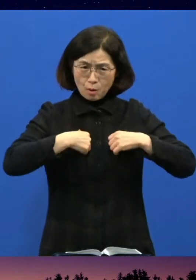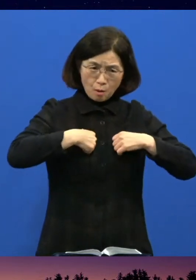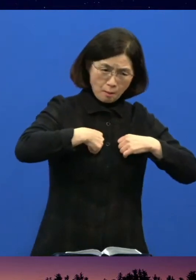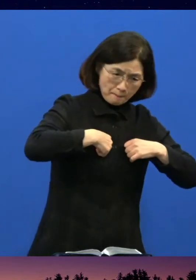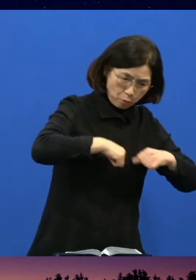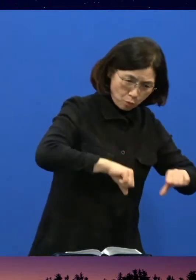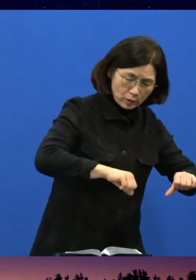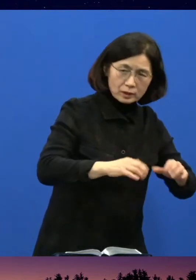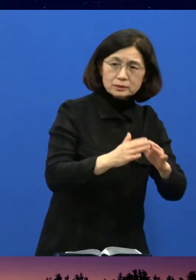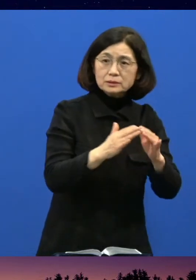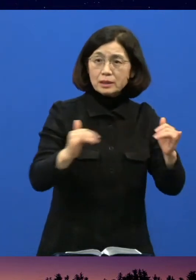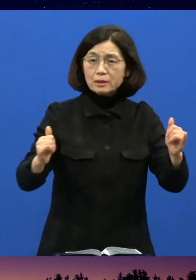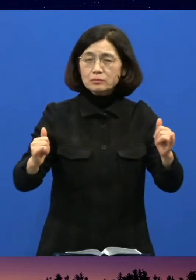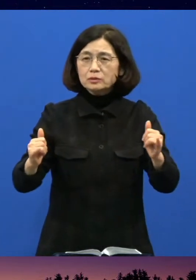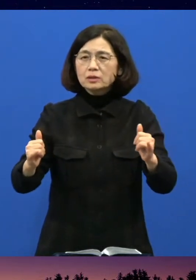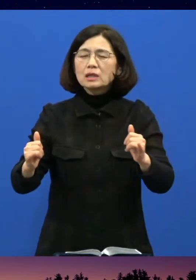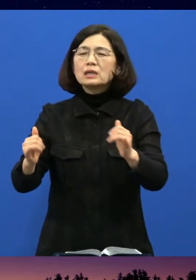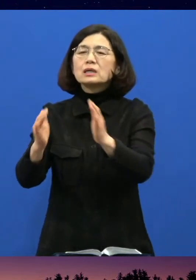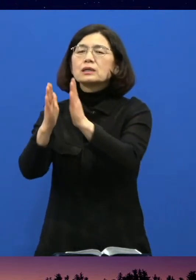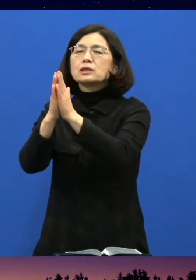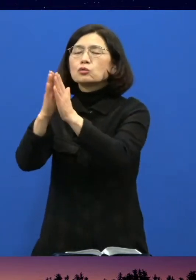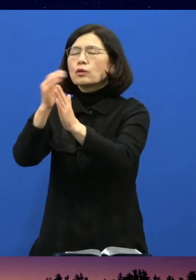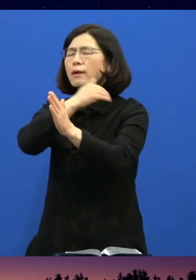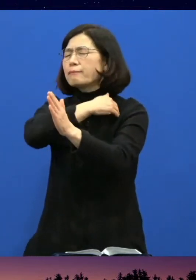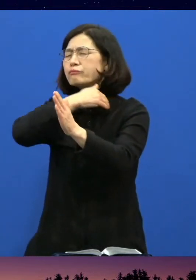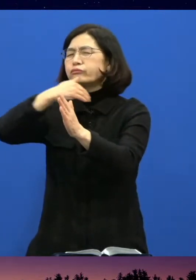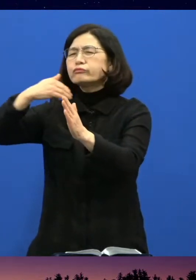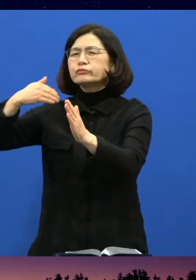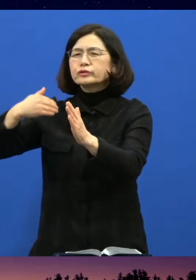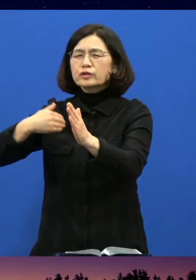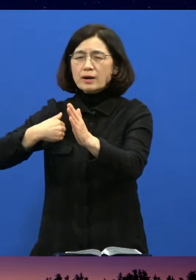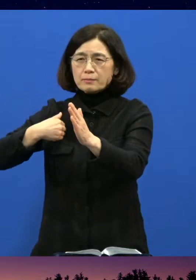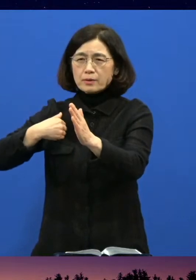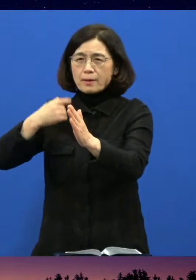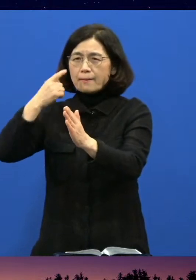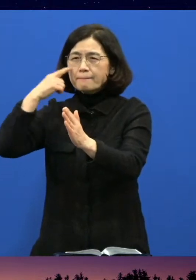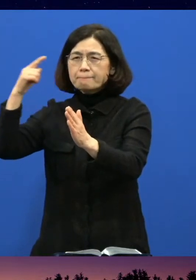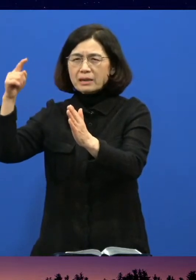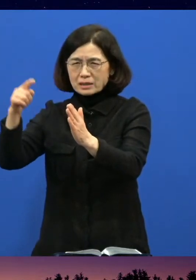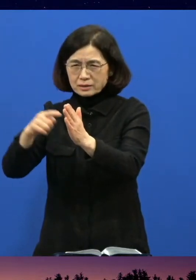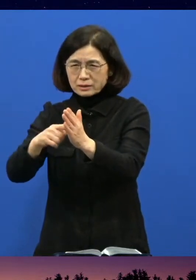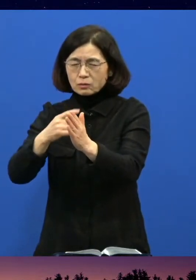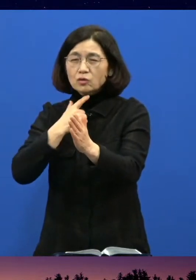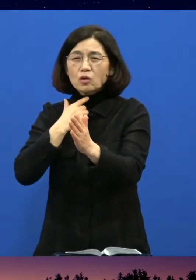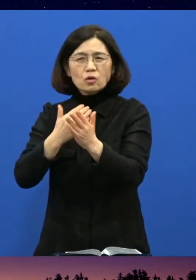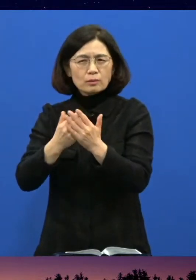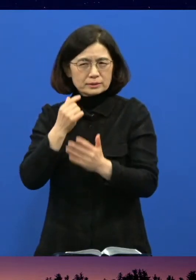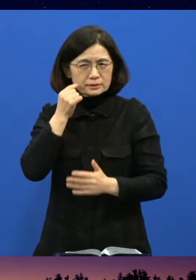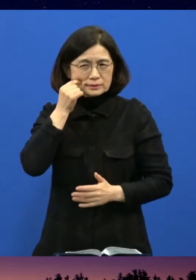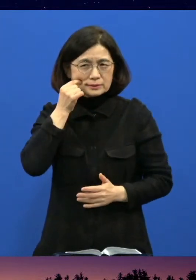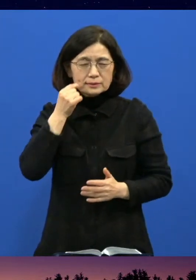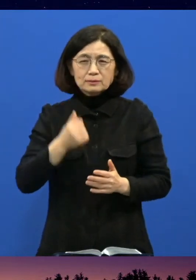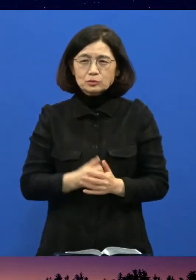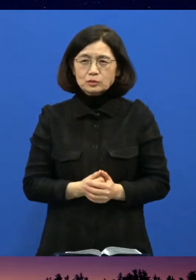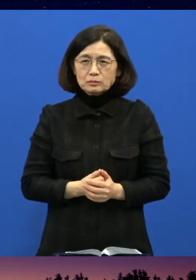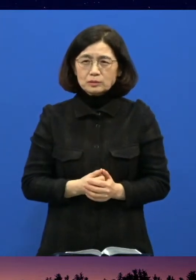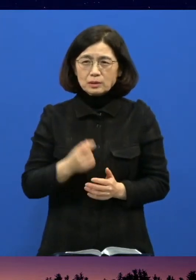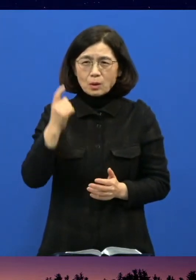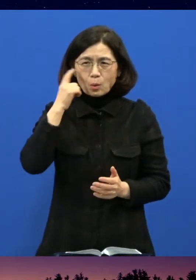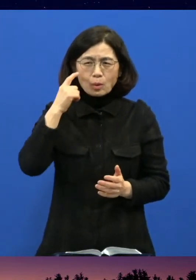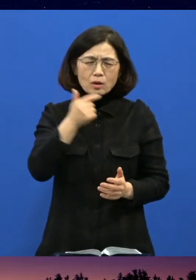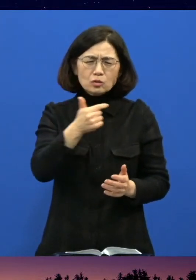알 길이 없어요. 그 기도 안에 있는 부유함을 맛볼 수가 없어요. 너무 성급하기 때문에.